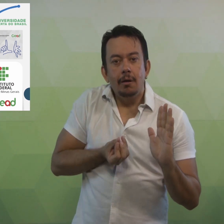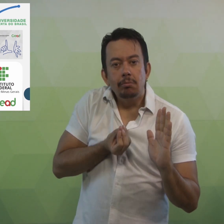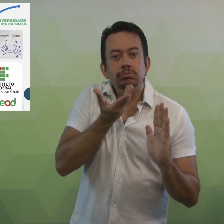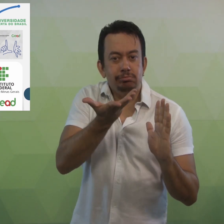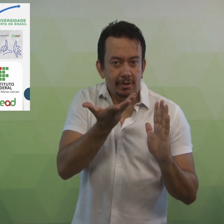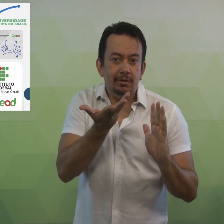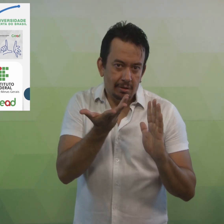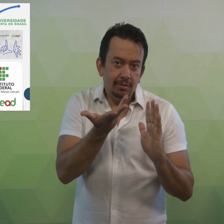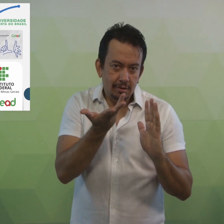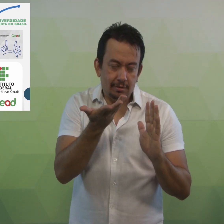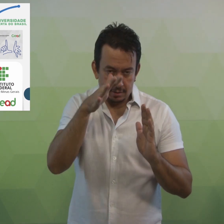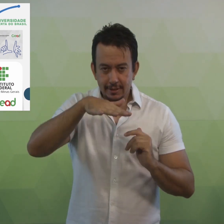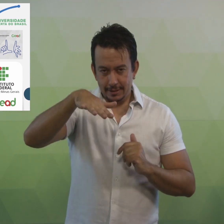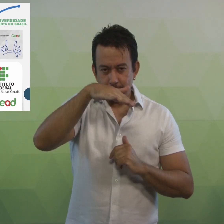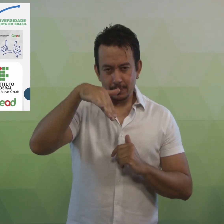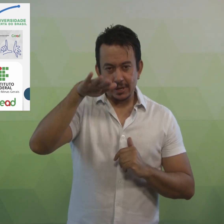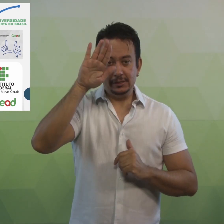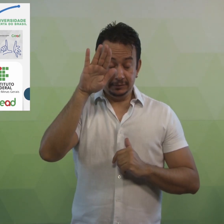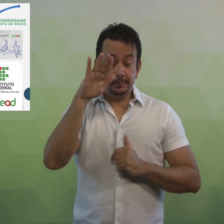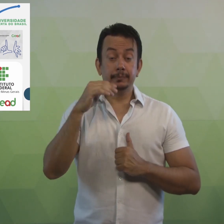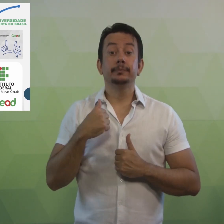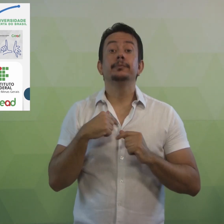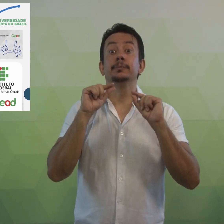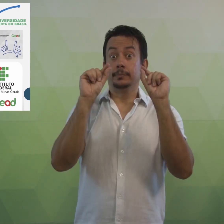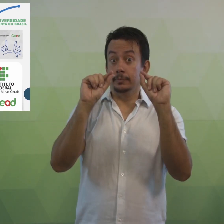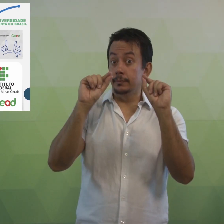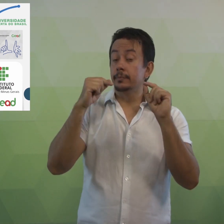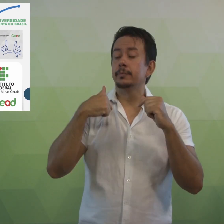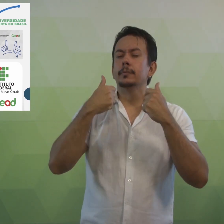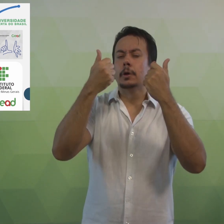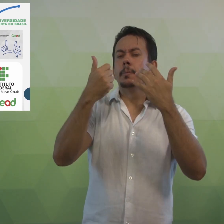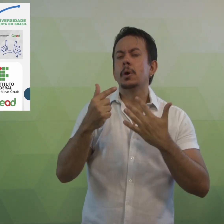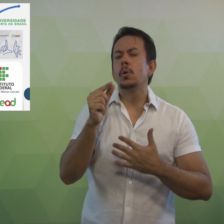linguagem, ela começou a ser um fator de cognição.